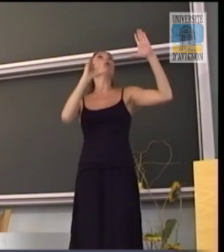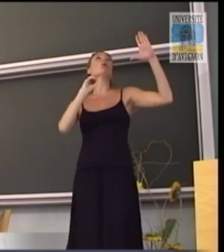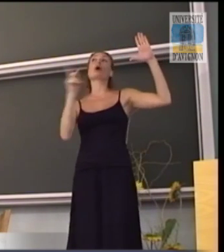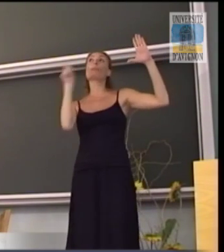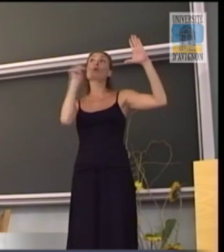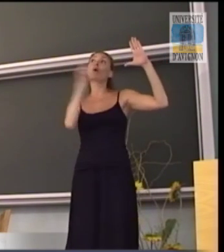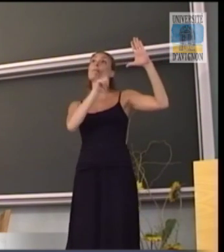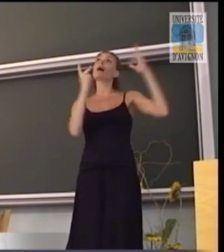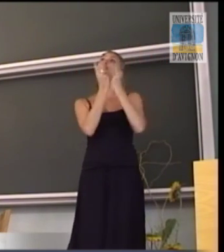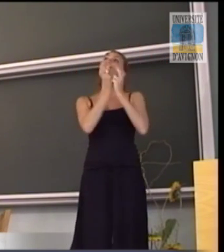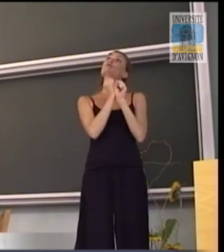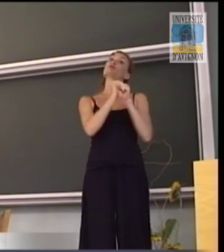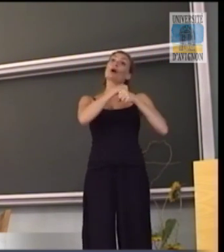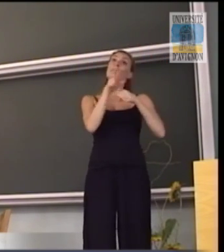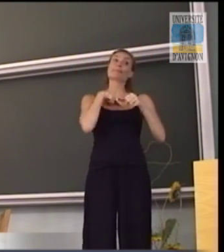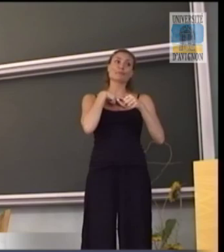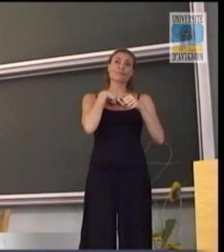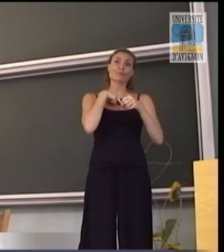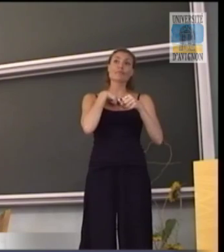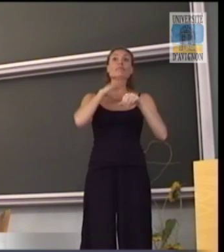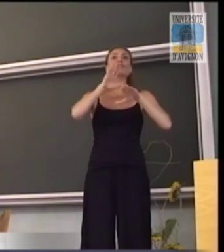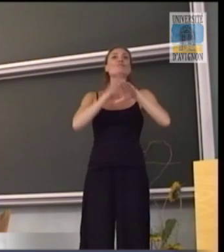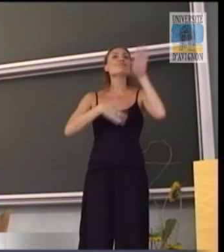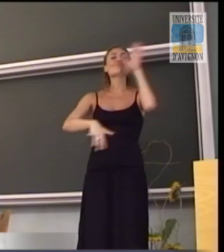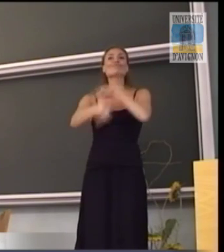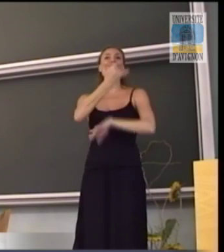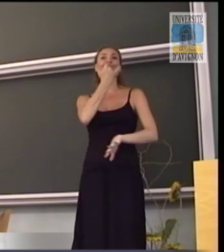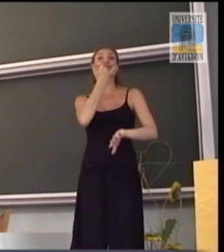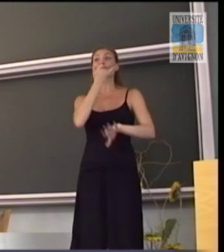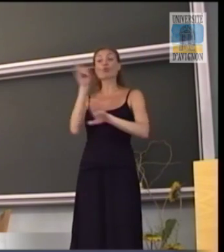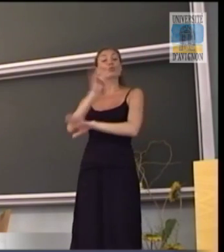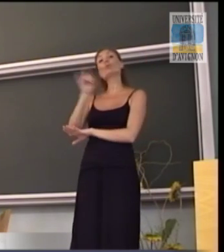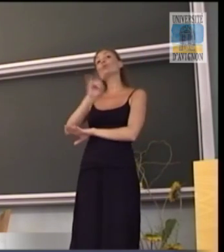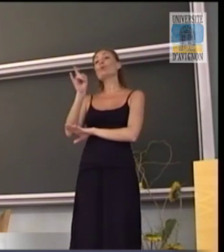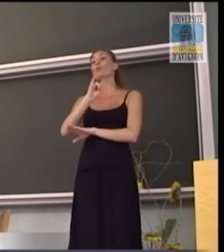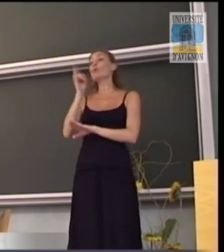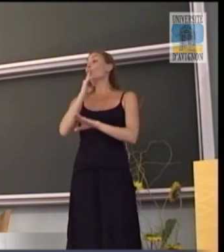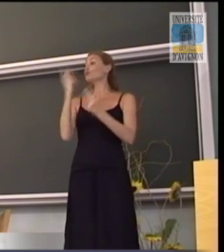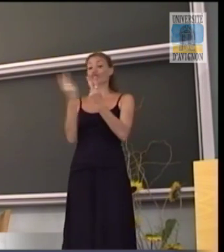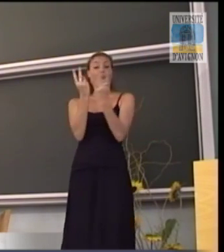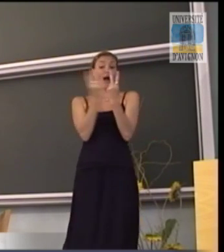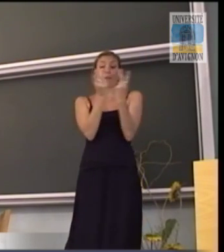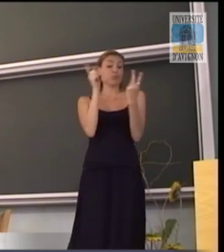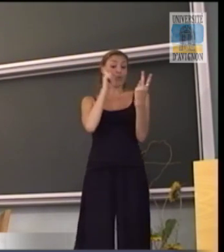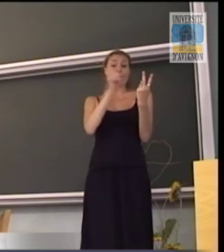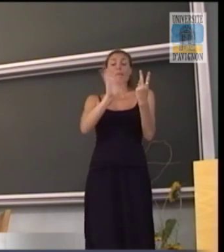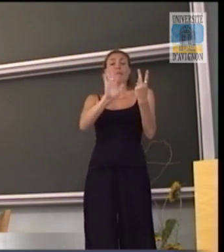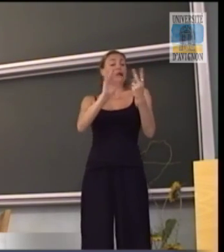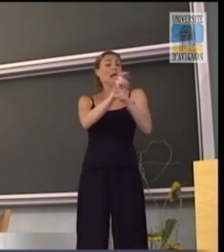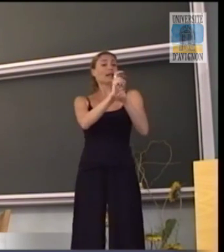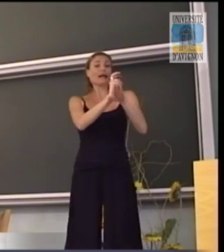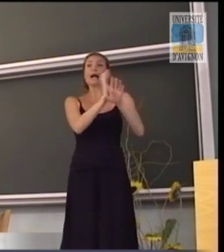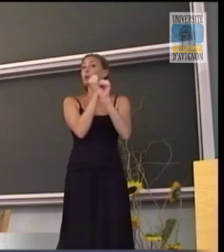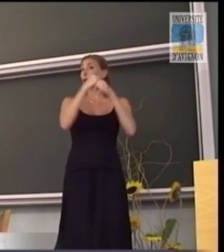secret. Et on me répond, non, c'est juste cultiver son jardin, mais c'est formidable, ne changez rien, c'est